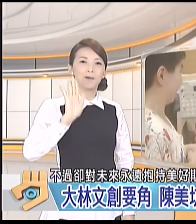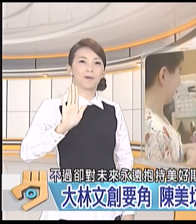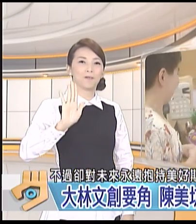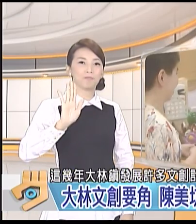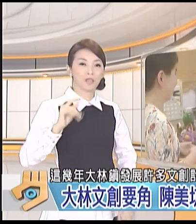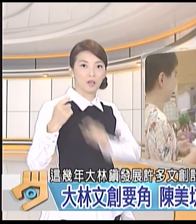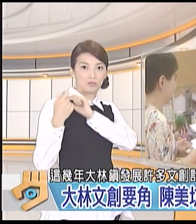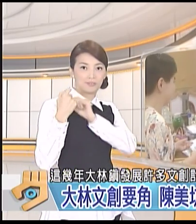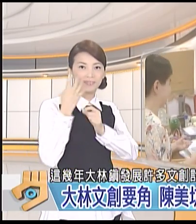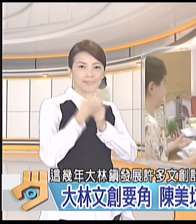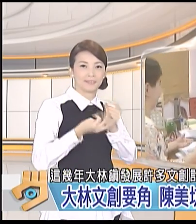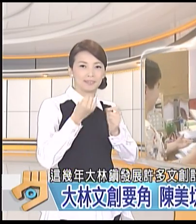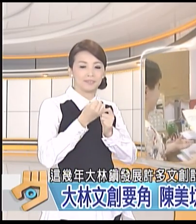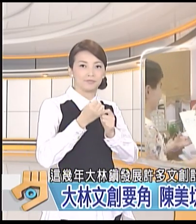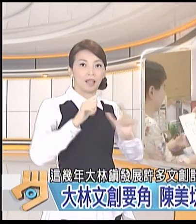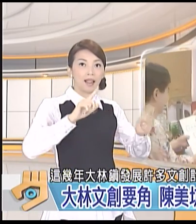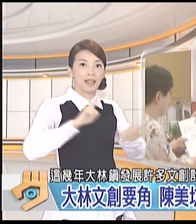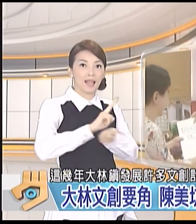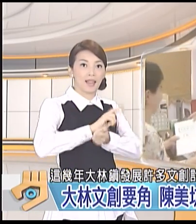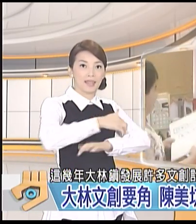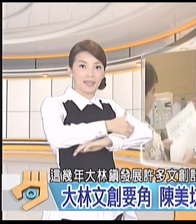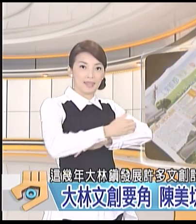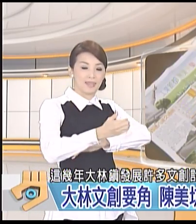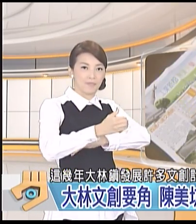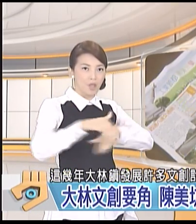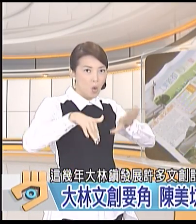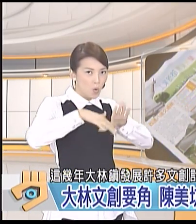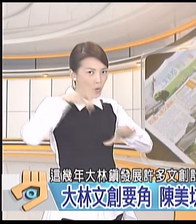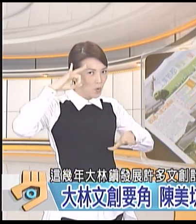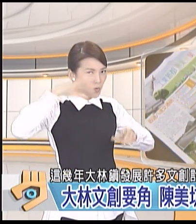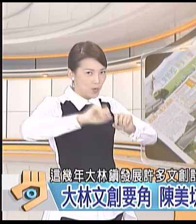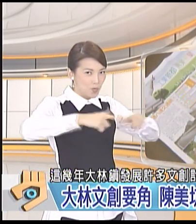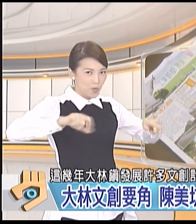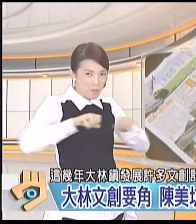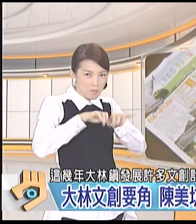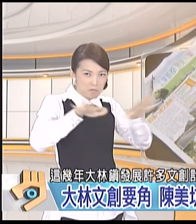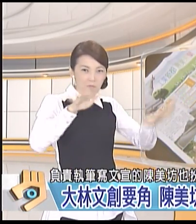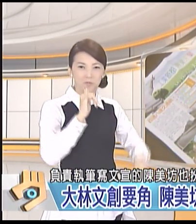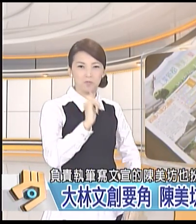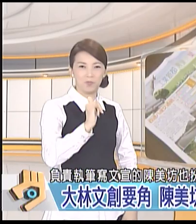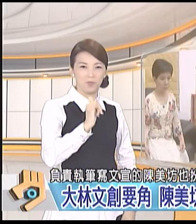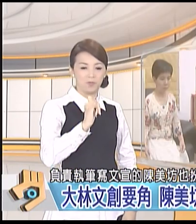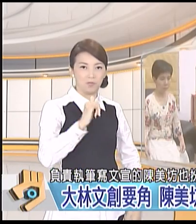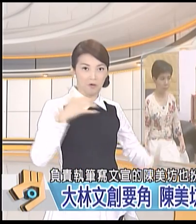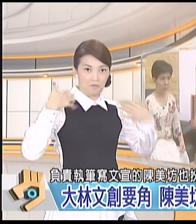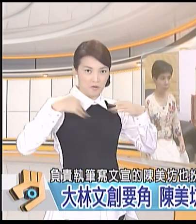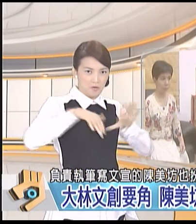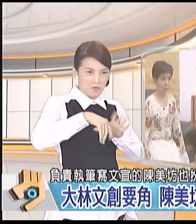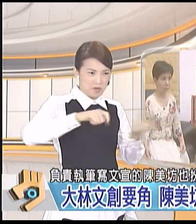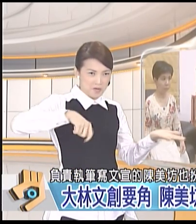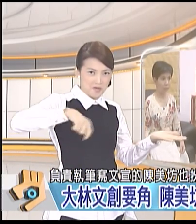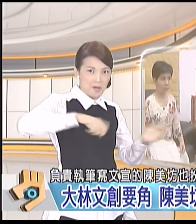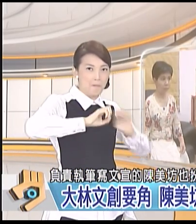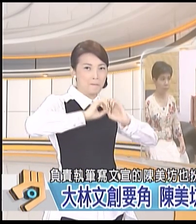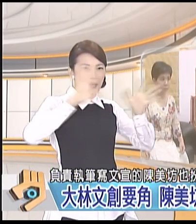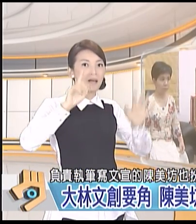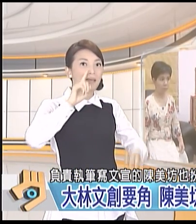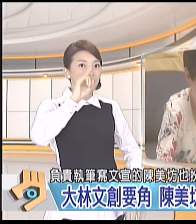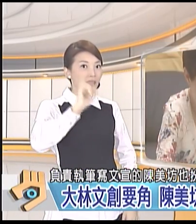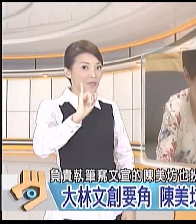这几年大林镇还发展了许多文创计划，负责执笔写文宣的陈美芳也扮演了重要的